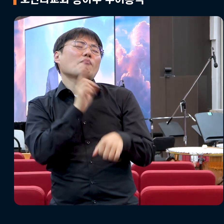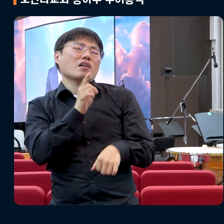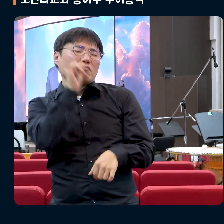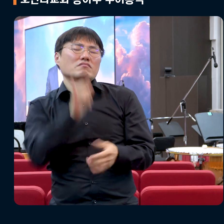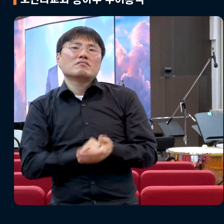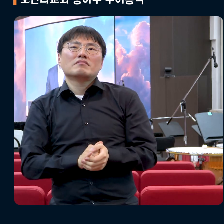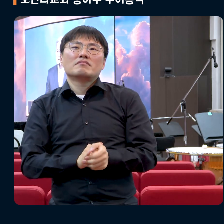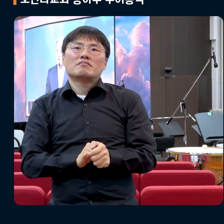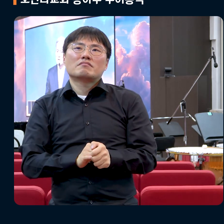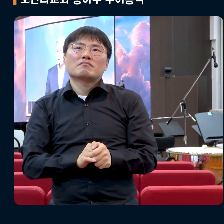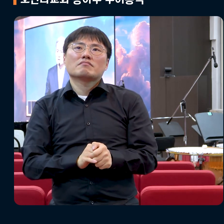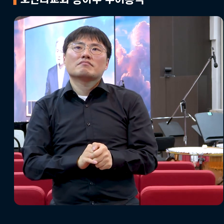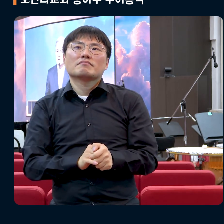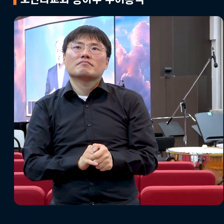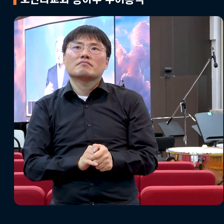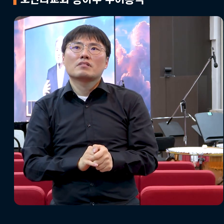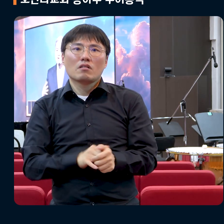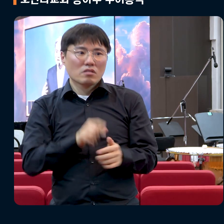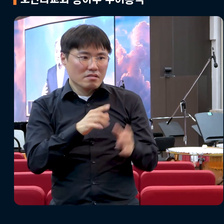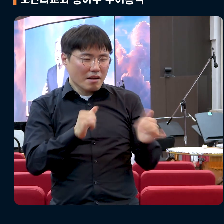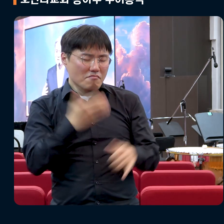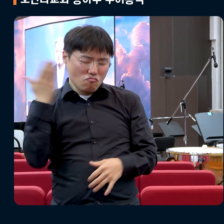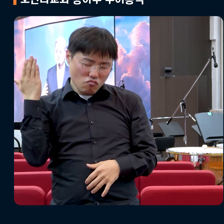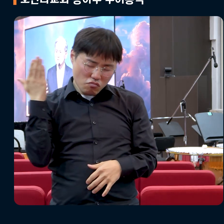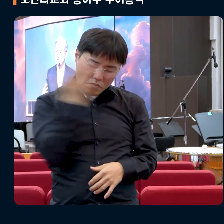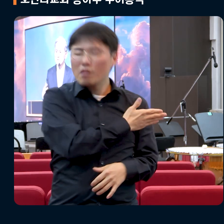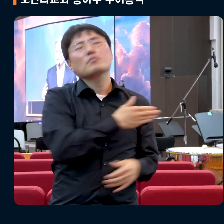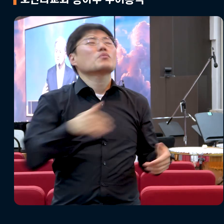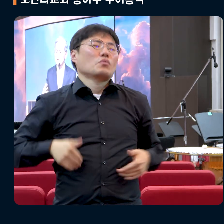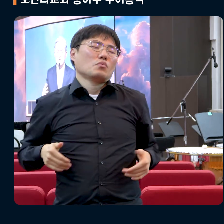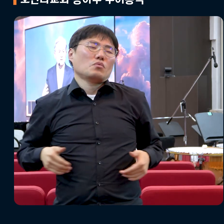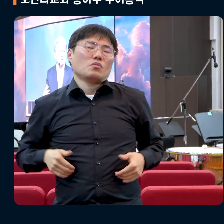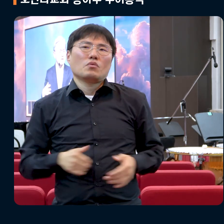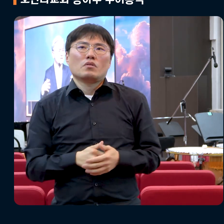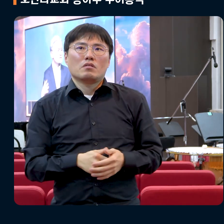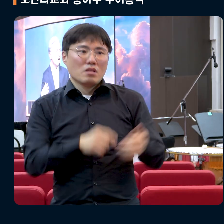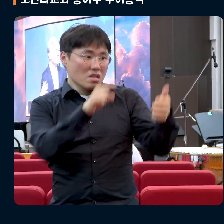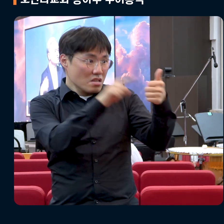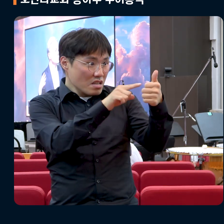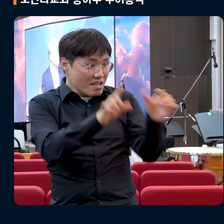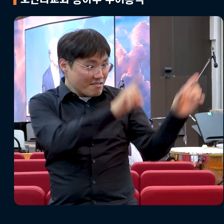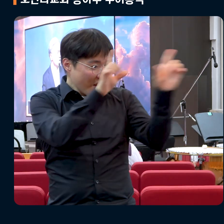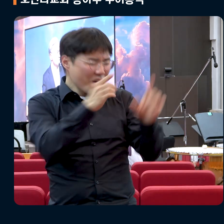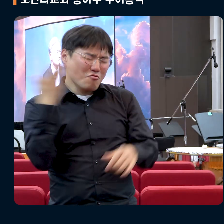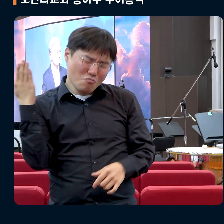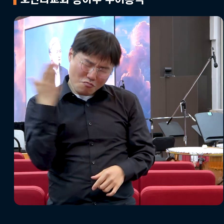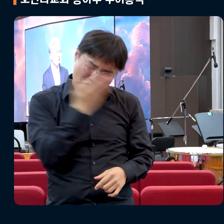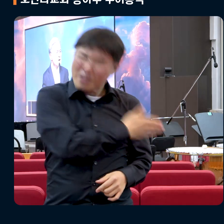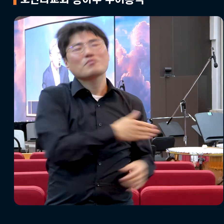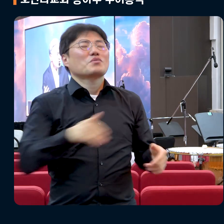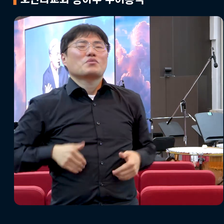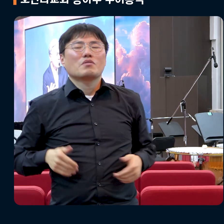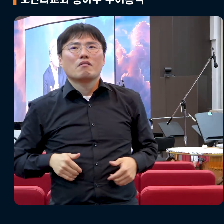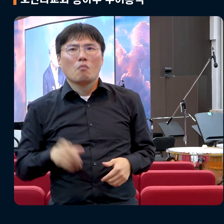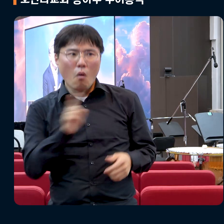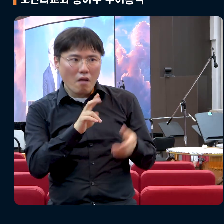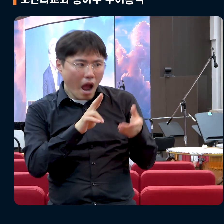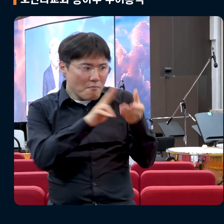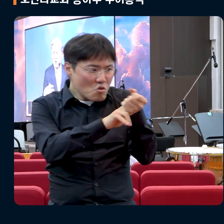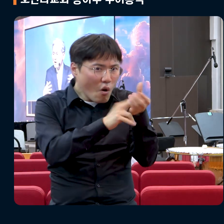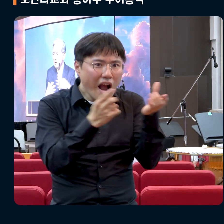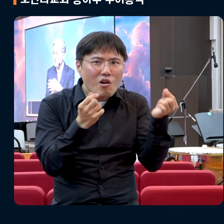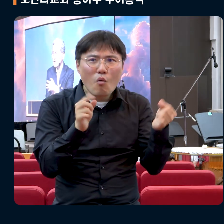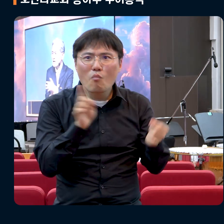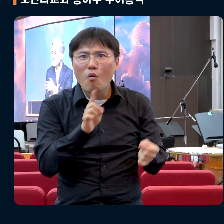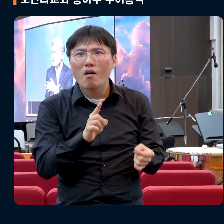트랜스페런시예요. 무슨 얘기냐? 그가 투명해야 돼요. 그의 삶이 투명해야 합니다.